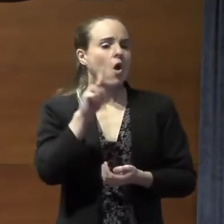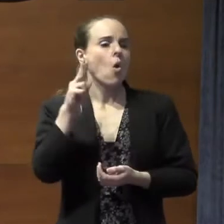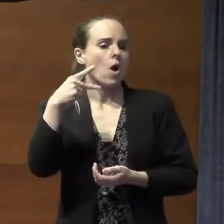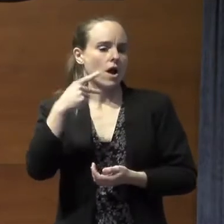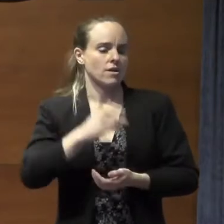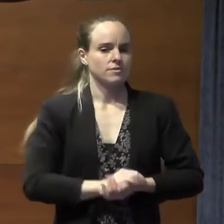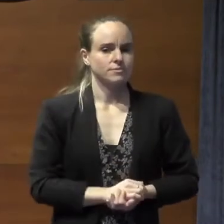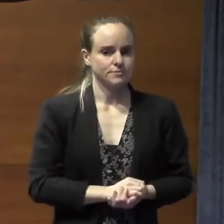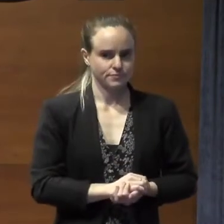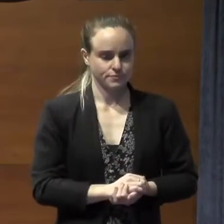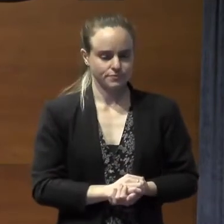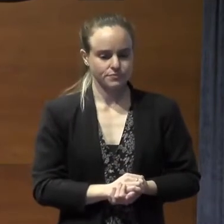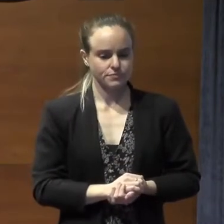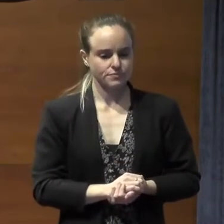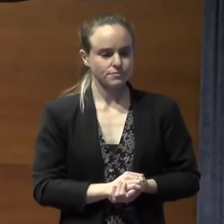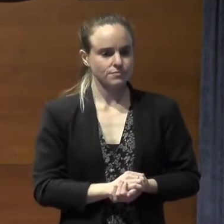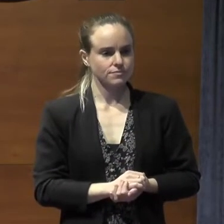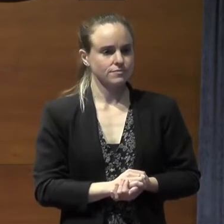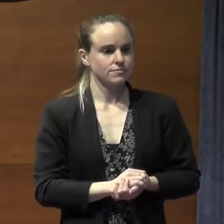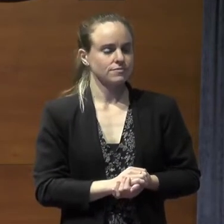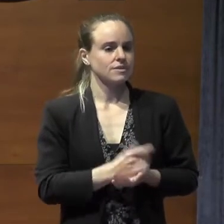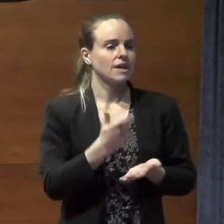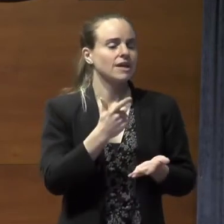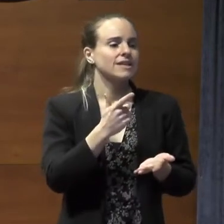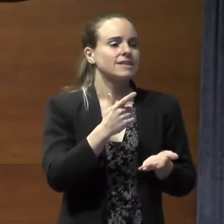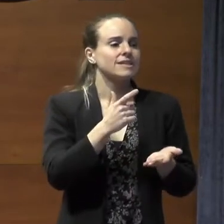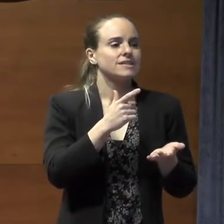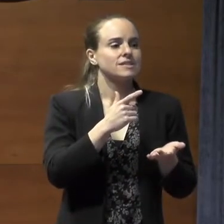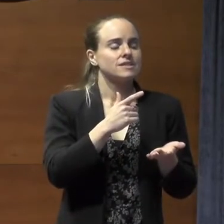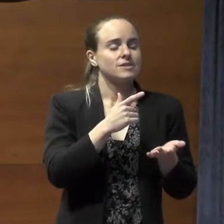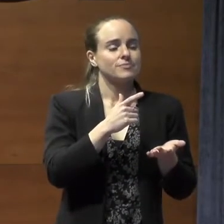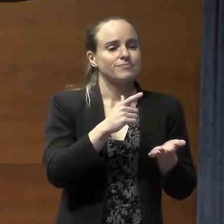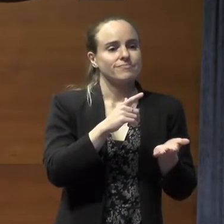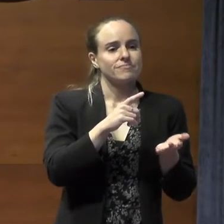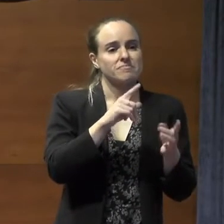Unido. Aparte de la lengua, había